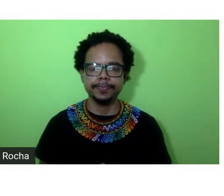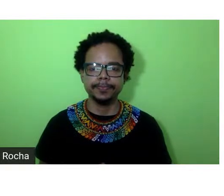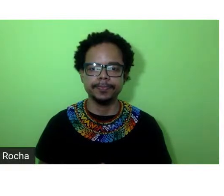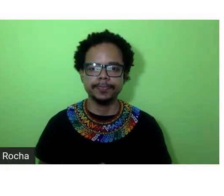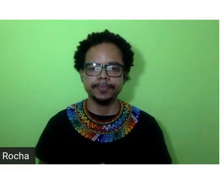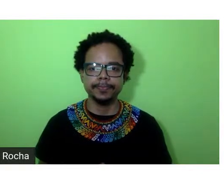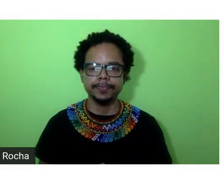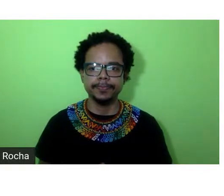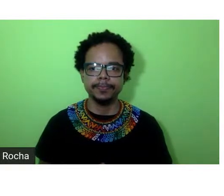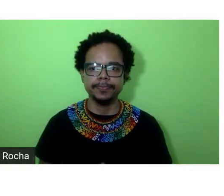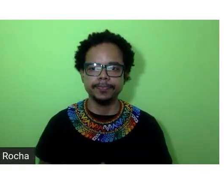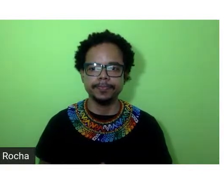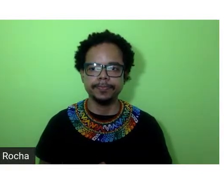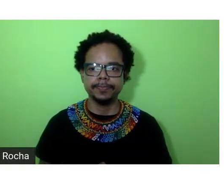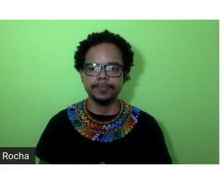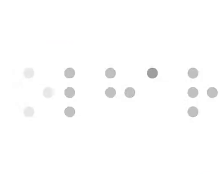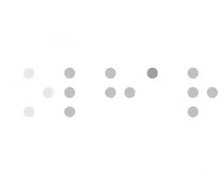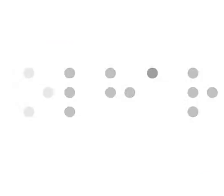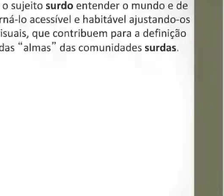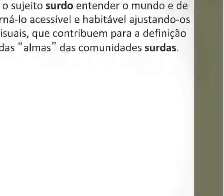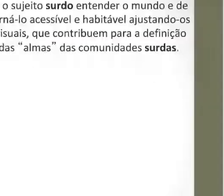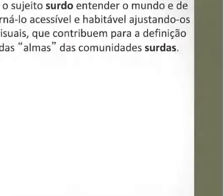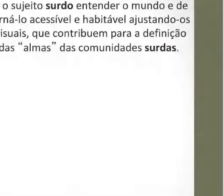o próximo slide 1